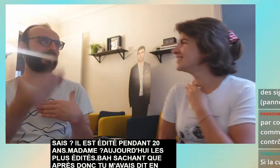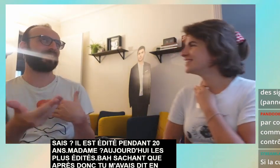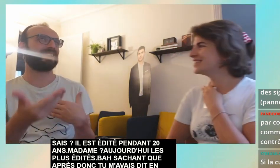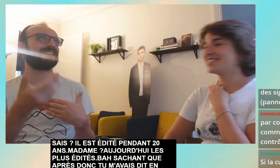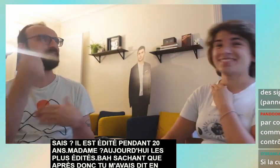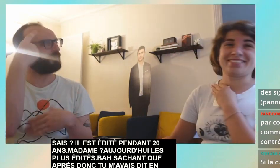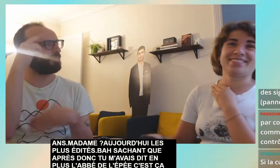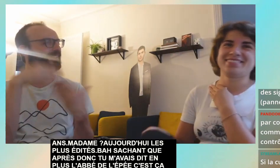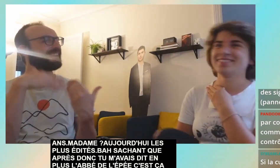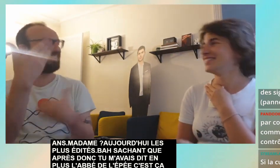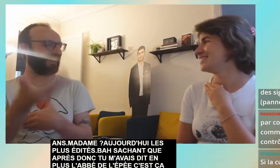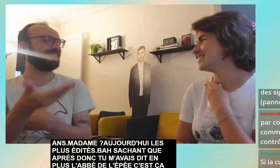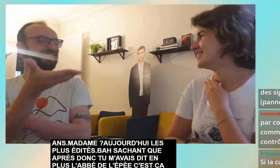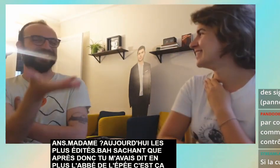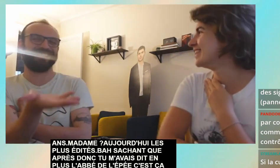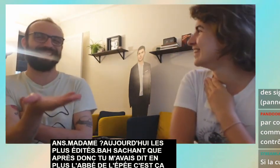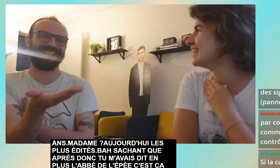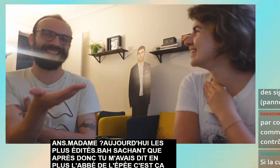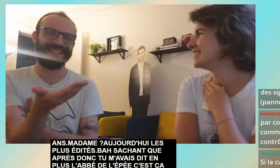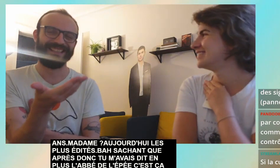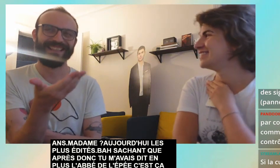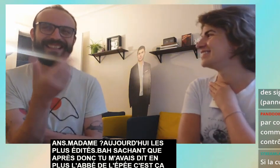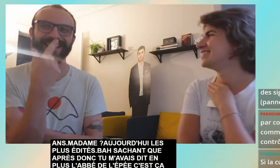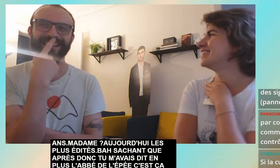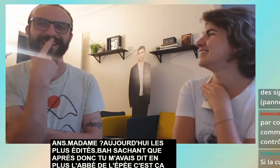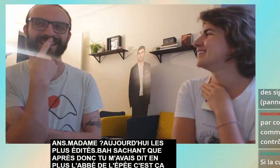après. C'est après.